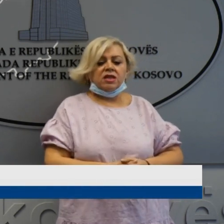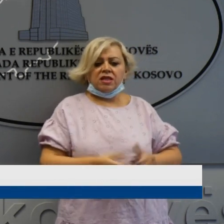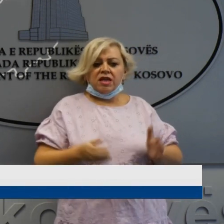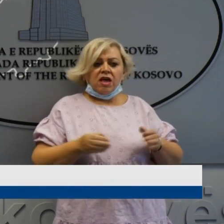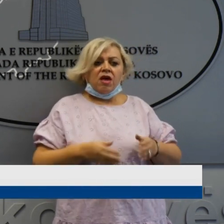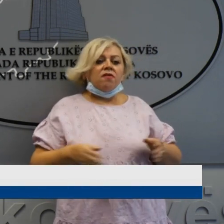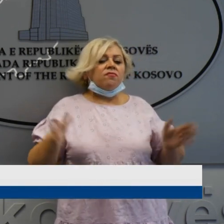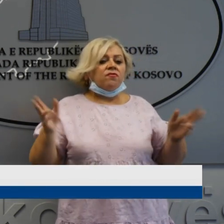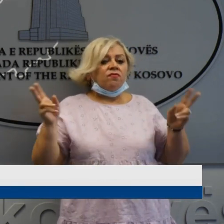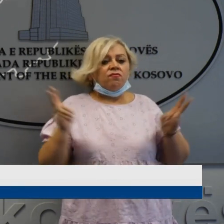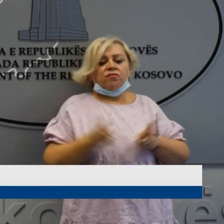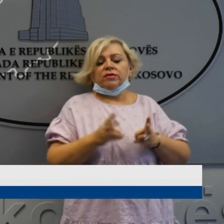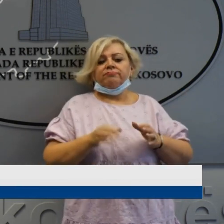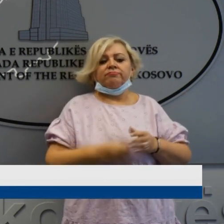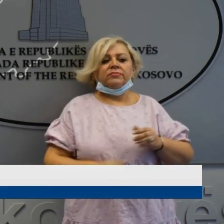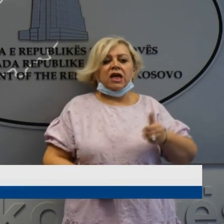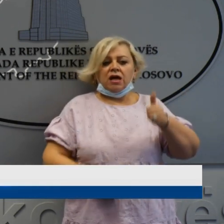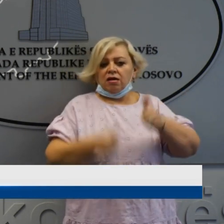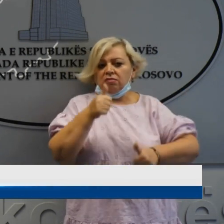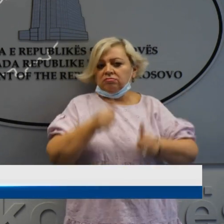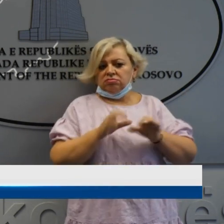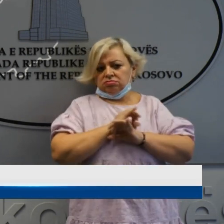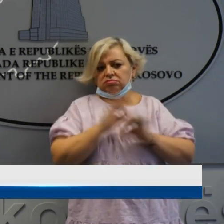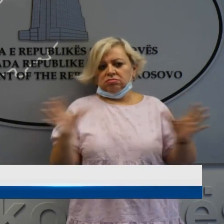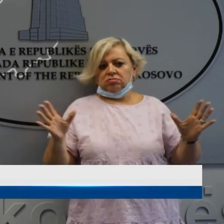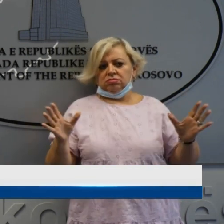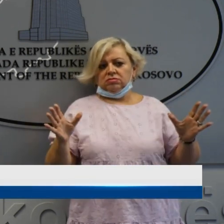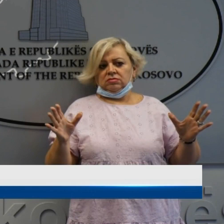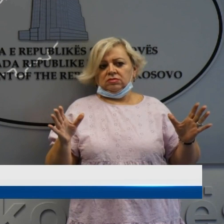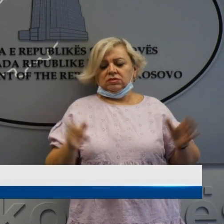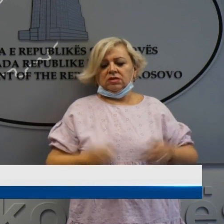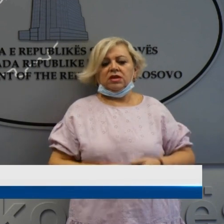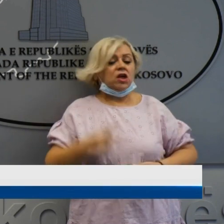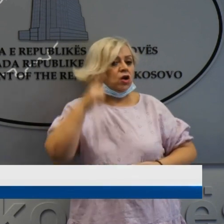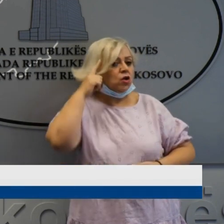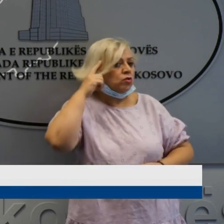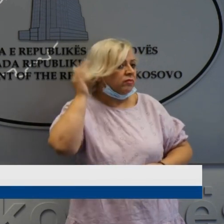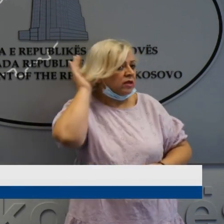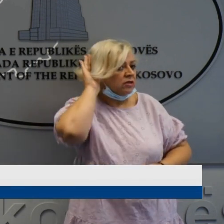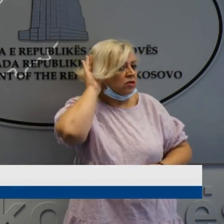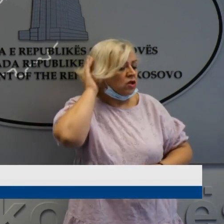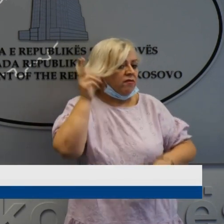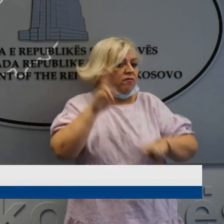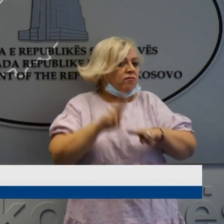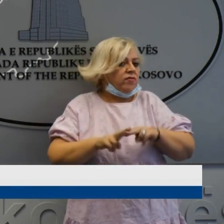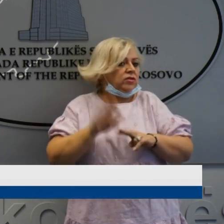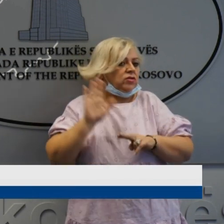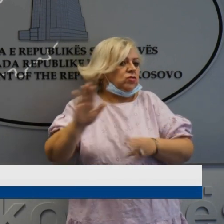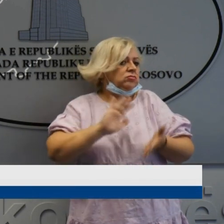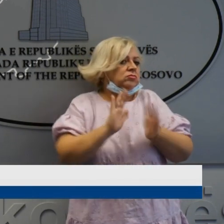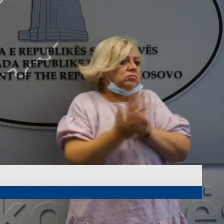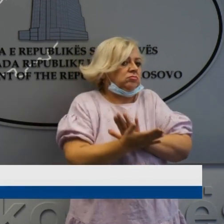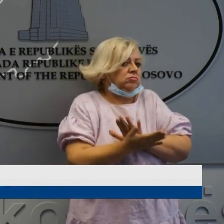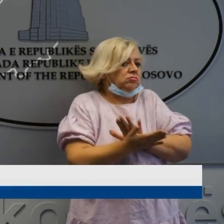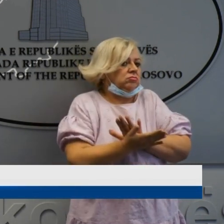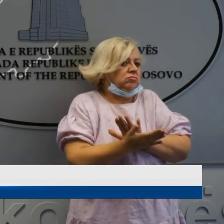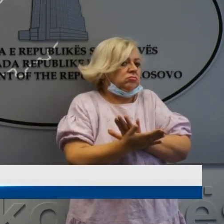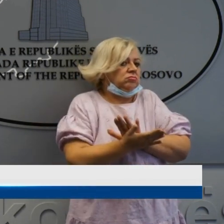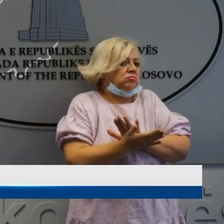e fundit që flasë për garën zgjedhore, natyrisht, derisa kryeministri do të vendosë të me zavendësoj.